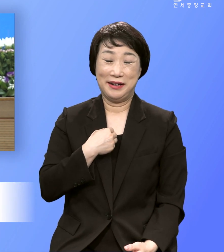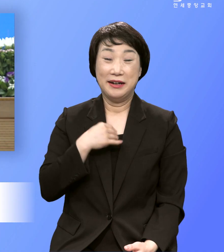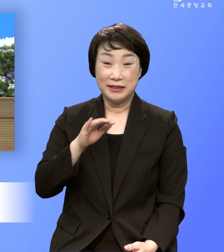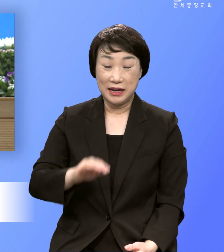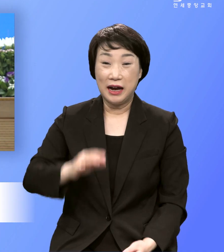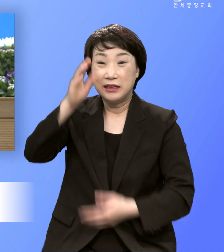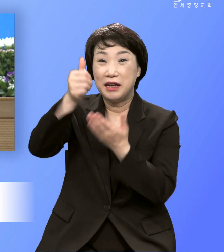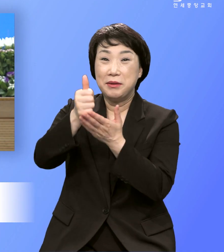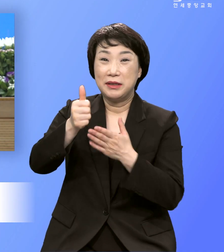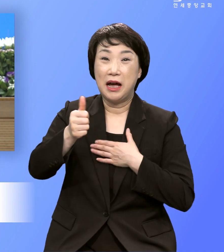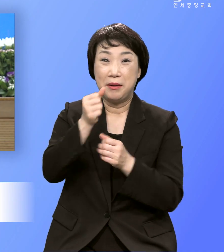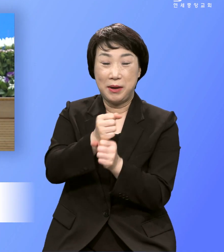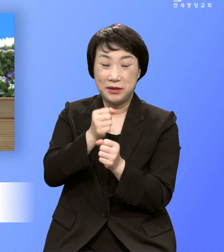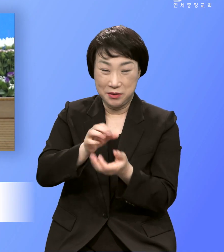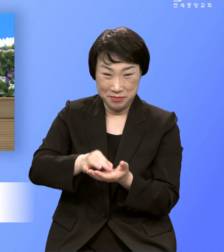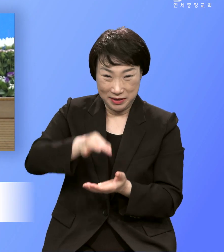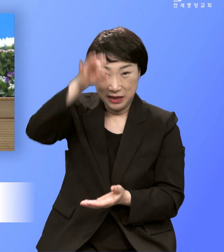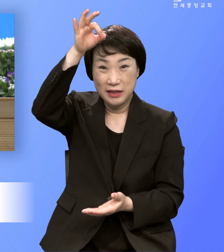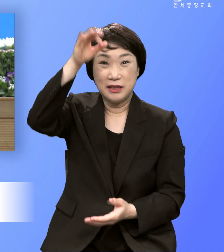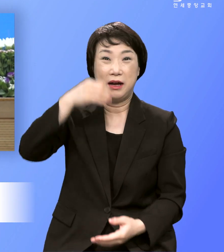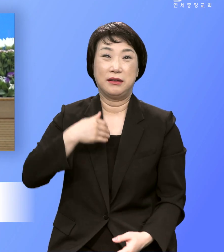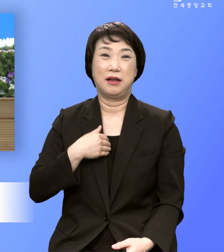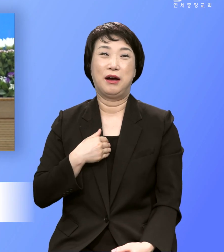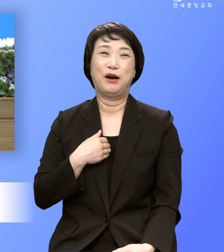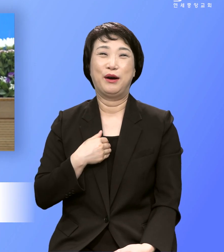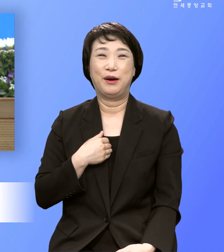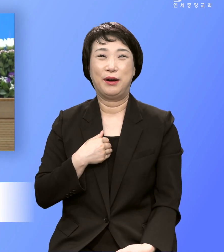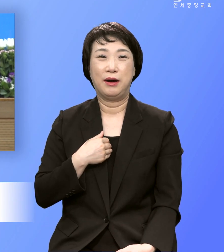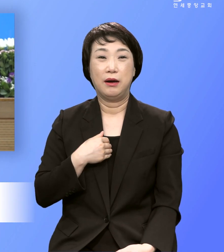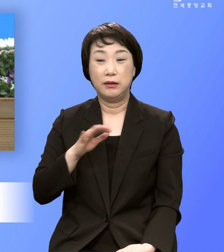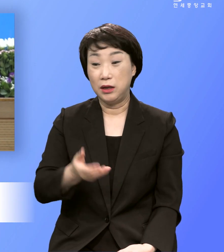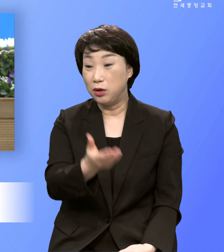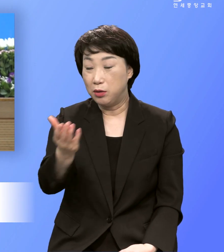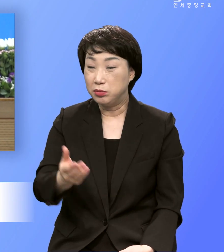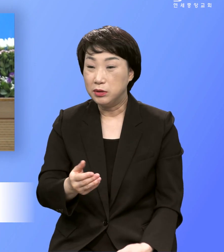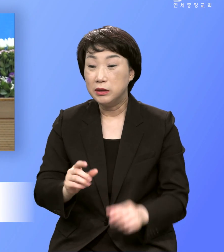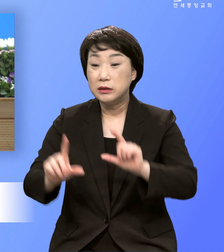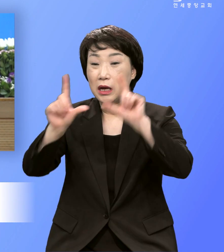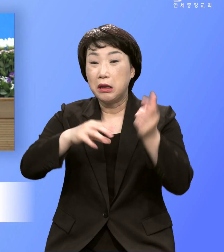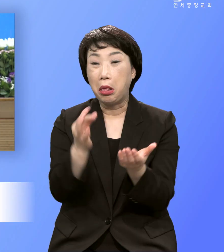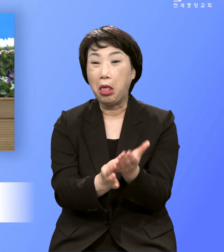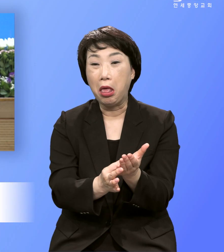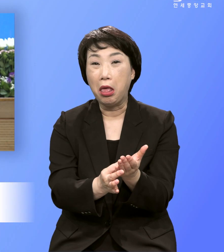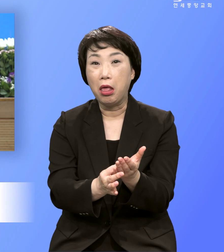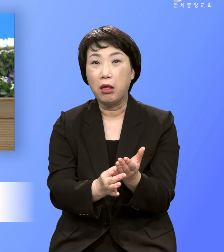하나님이 나를 비싸게 만들었다. 근데 싸구려로 살면